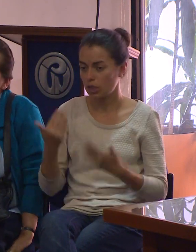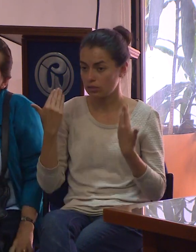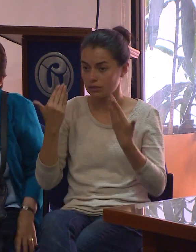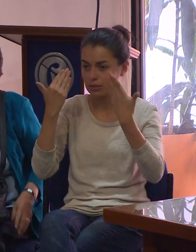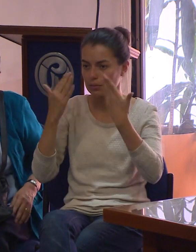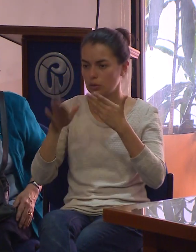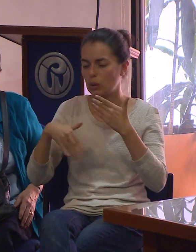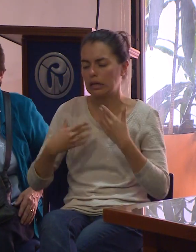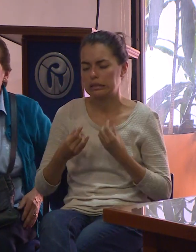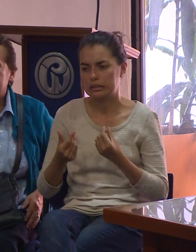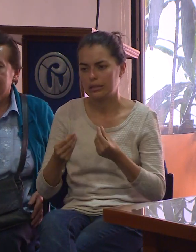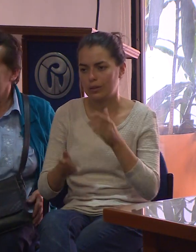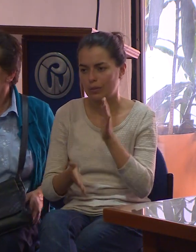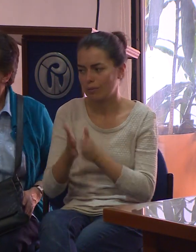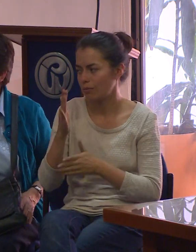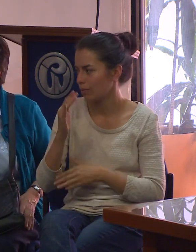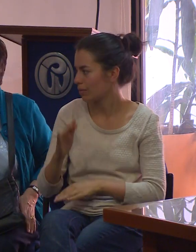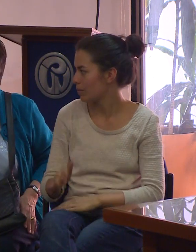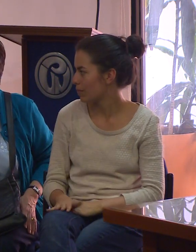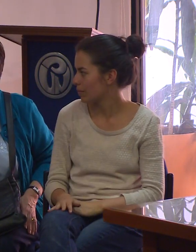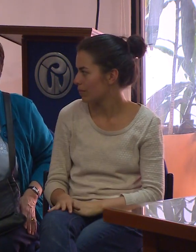Y yo me tengo que ir a atender el negocio.